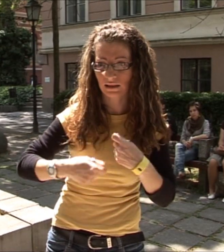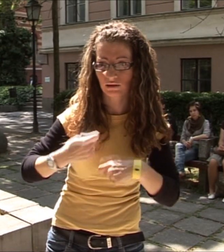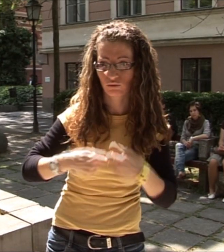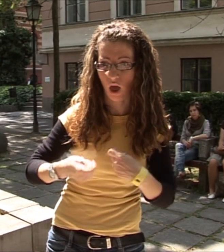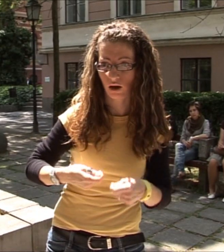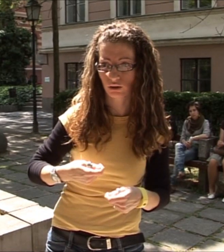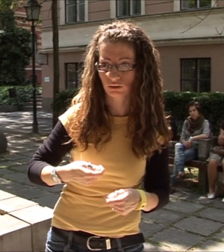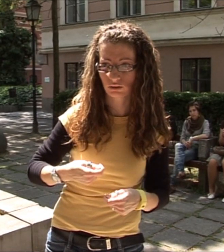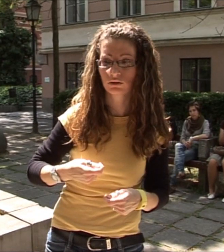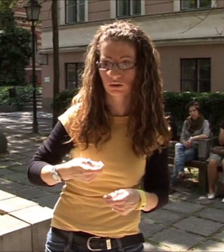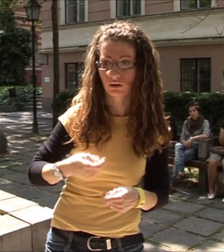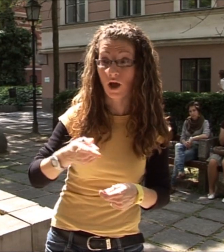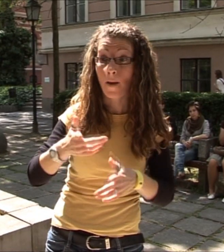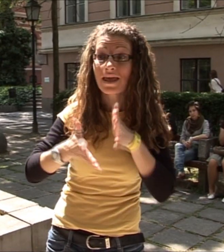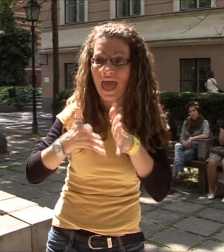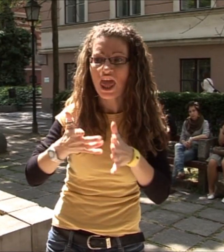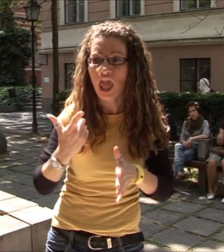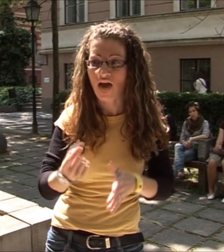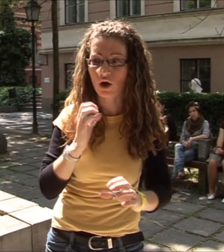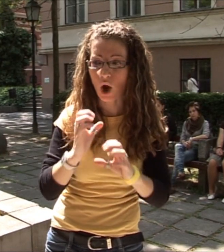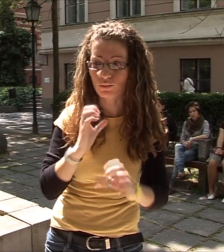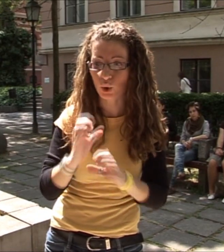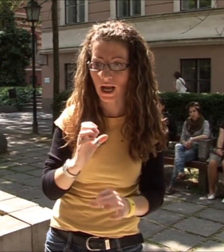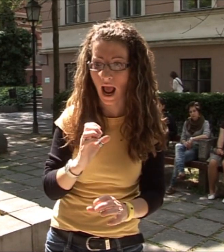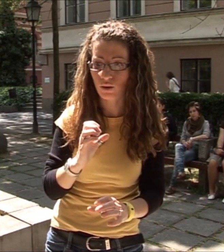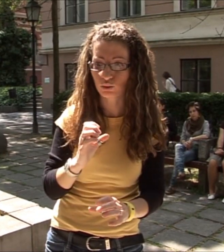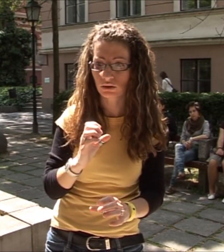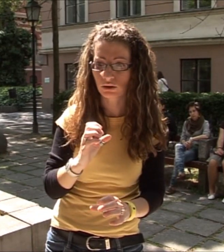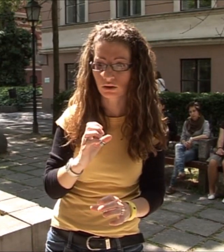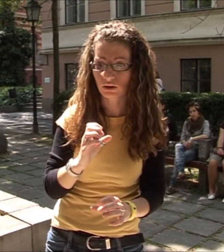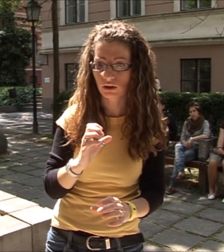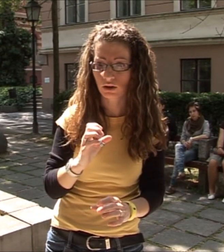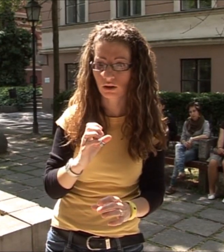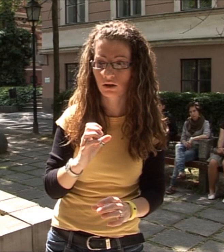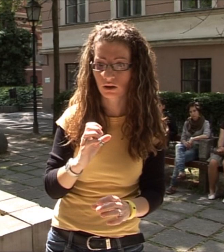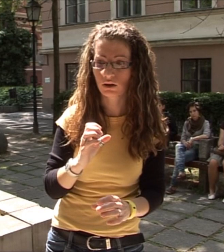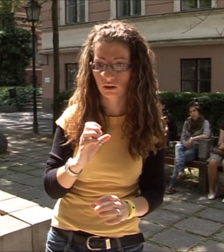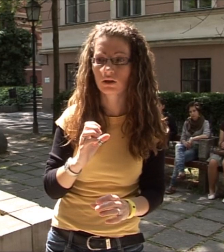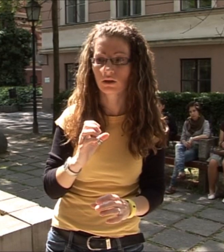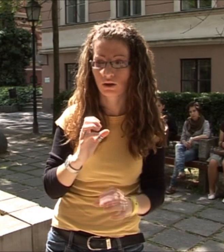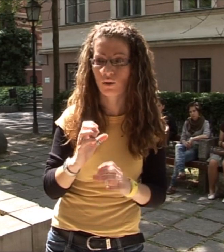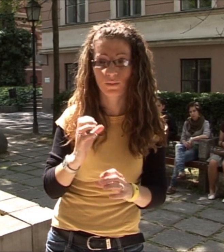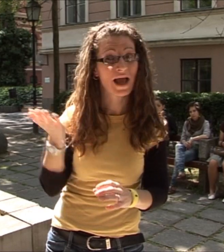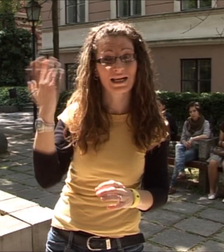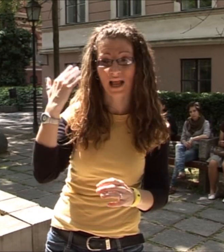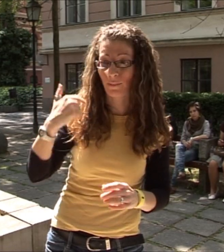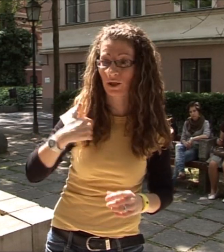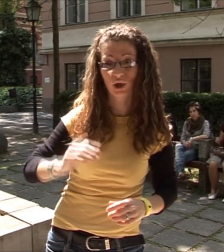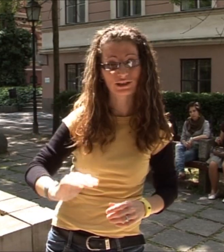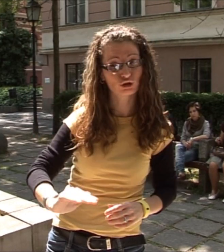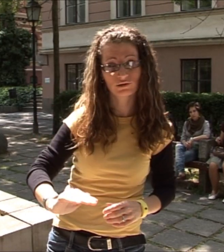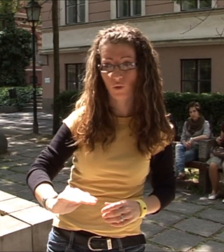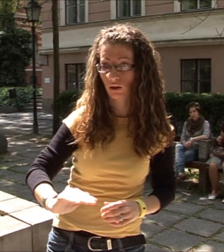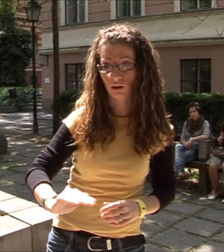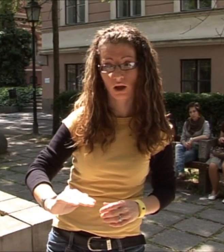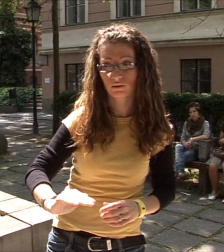gyerekeket is szeretném bevinni foglalkozni ahogy jelnyelvel kommunikál vége